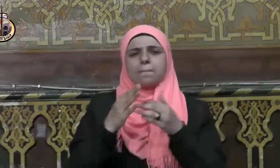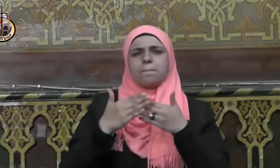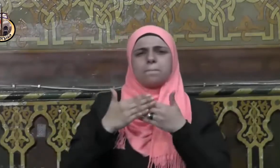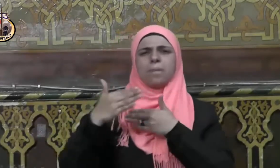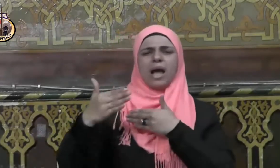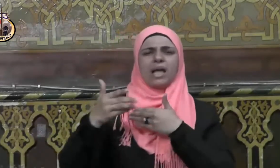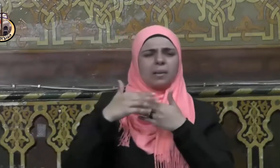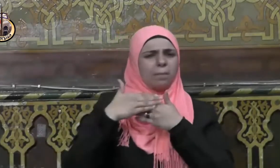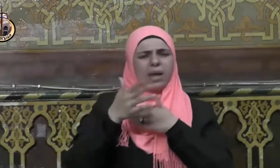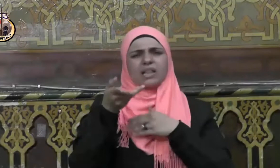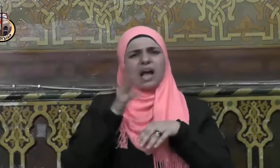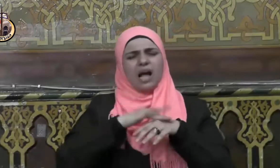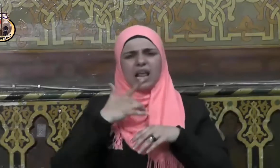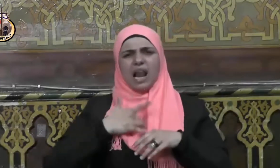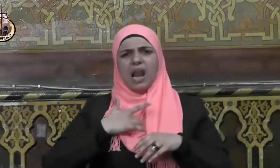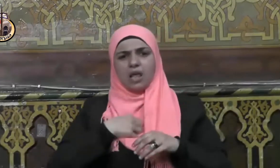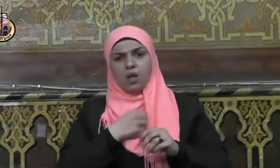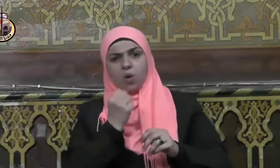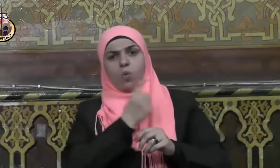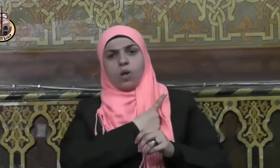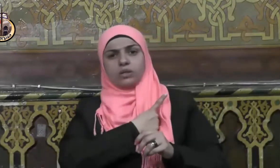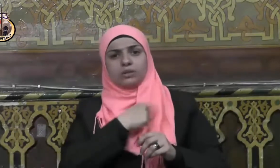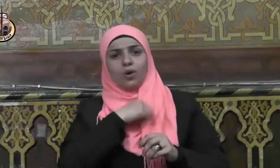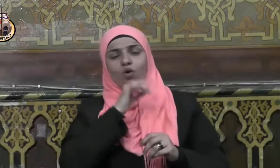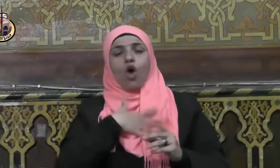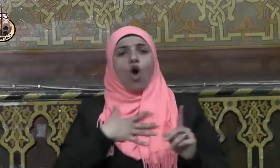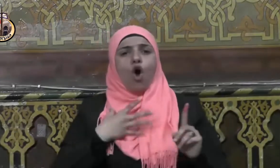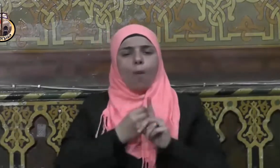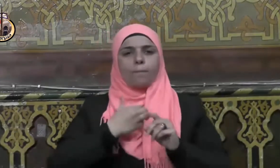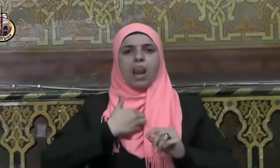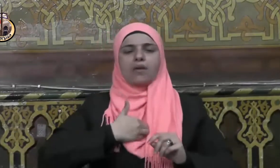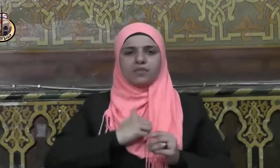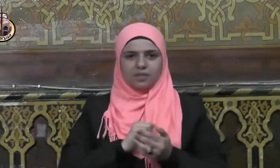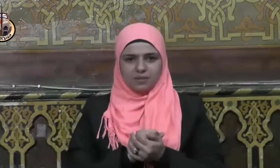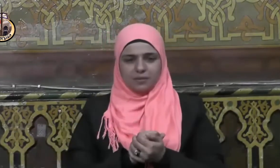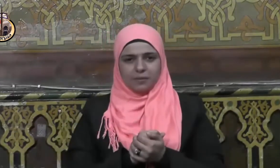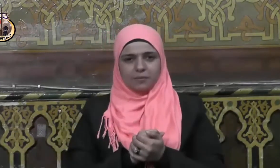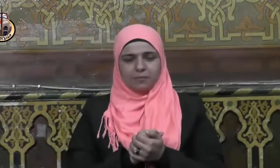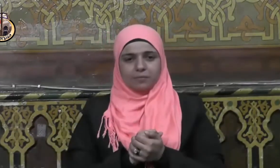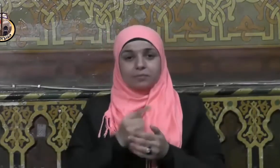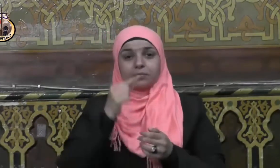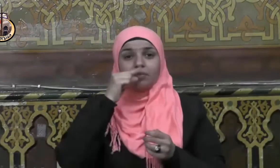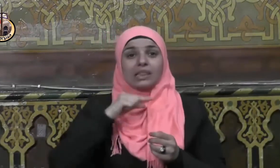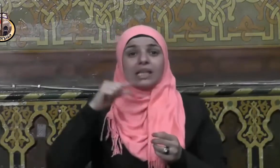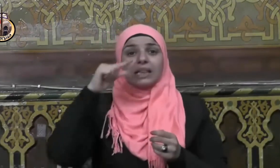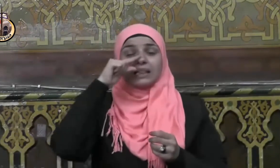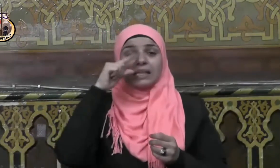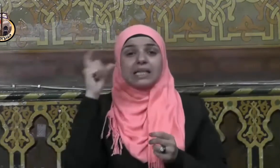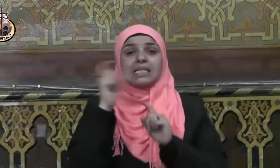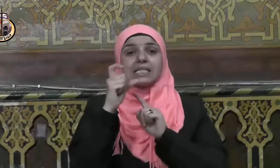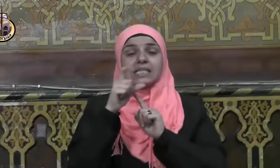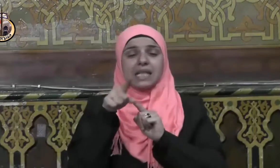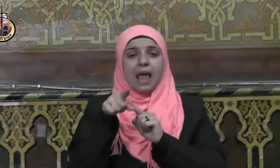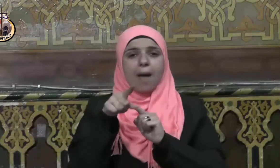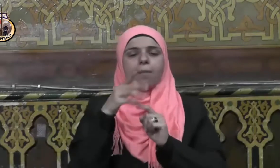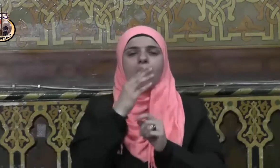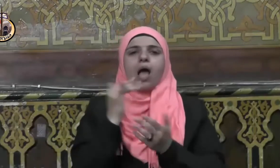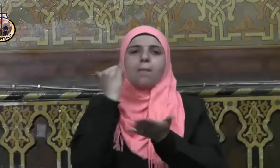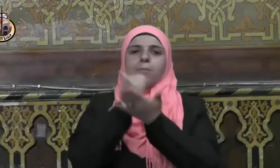عن الأنانية وحب الذات. فديننا الحنيف قائم على